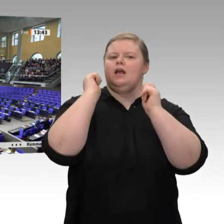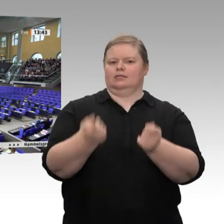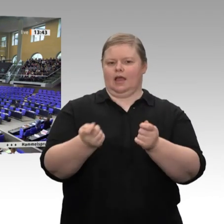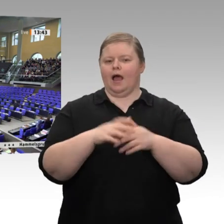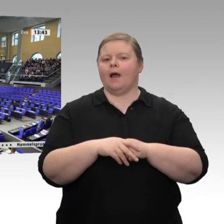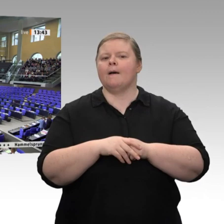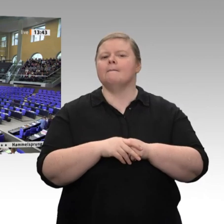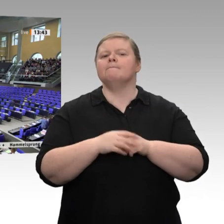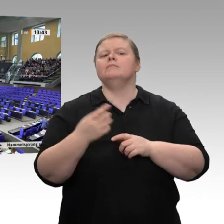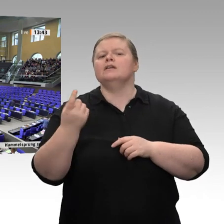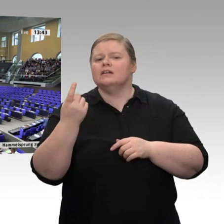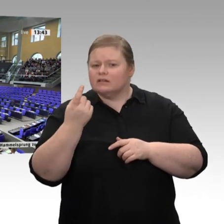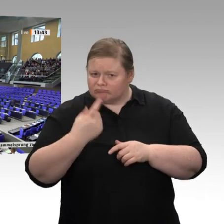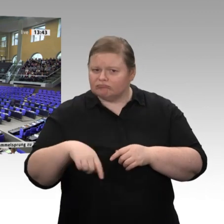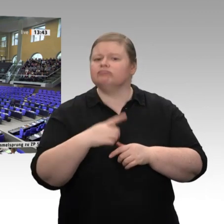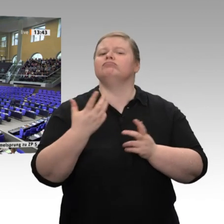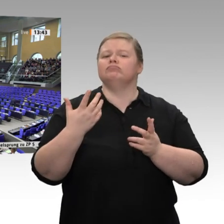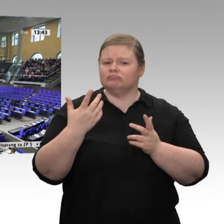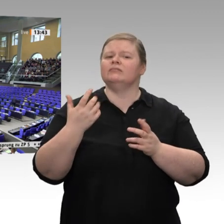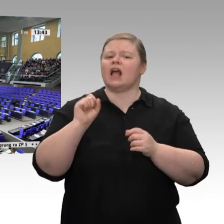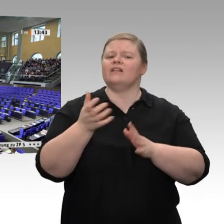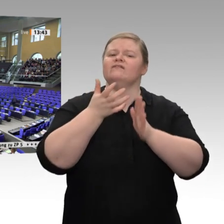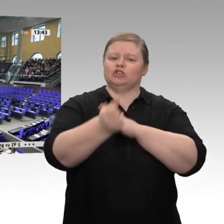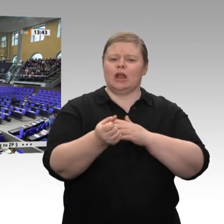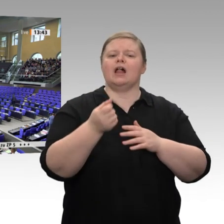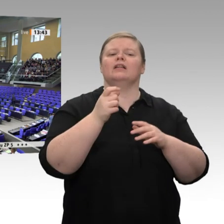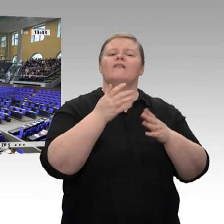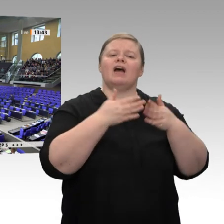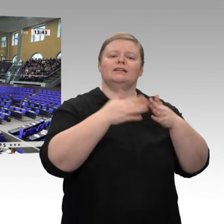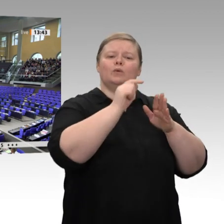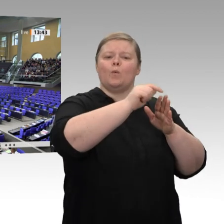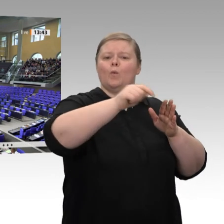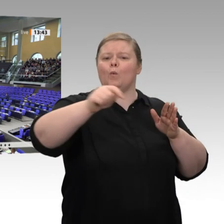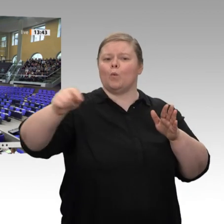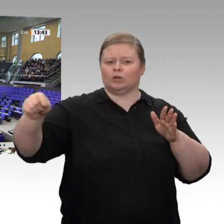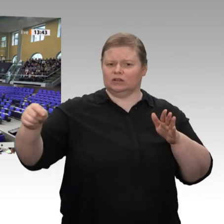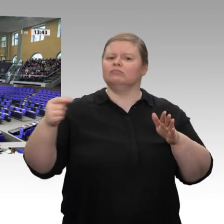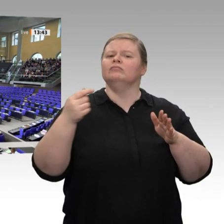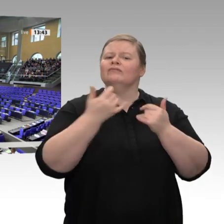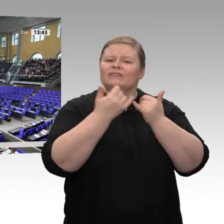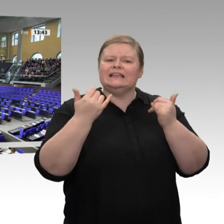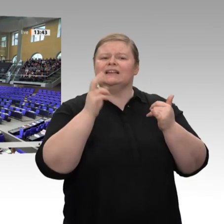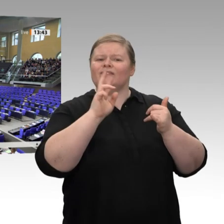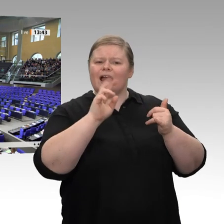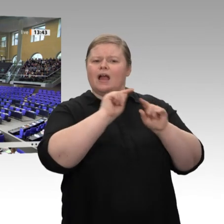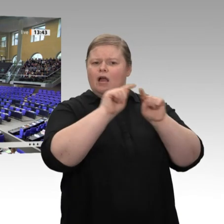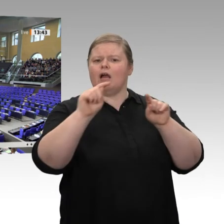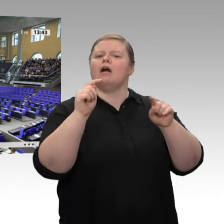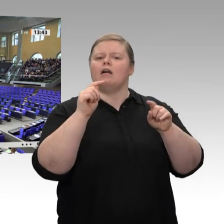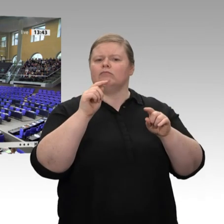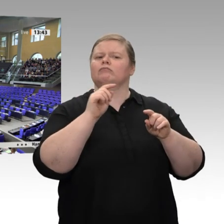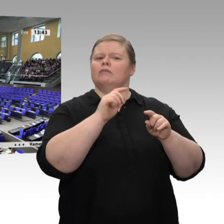aus welchen Fraktionen wie votiert wurde, wir konnten aber nicht feststellen,